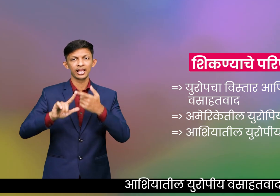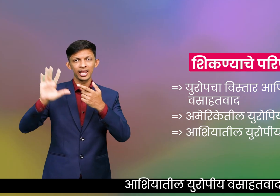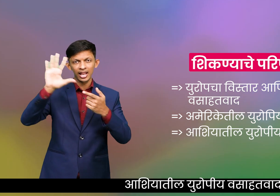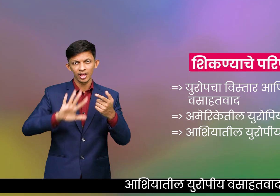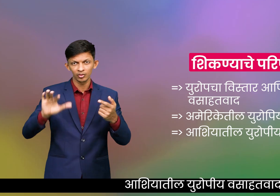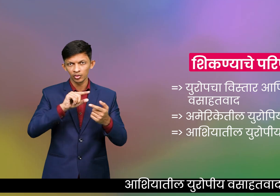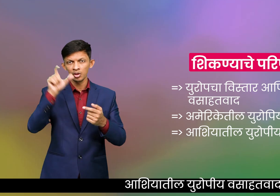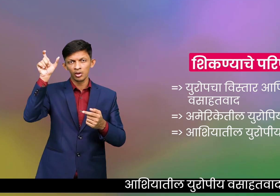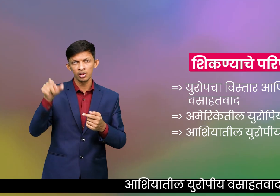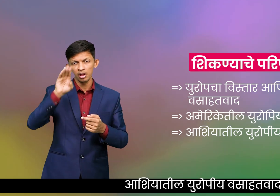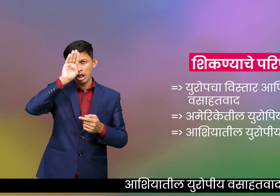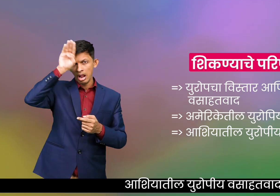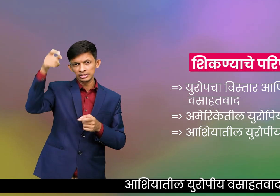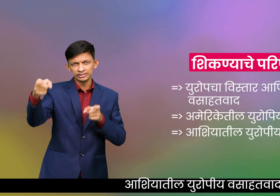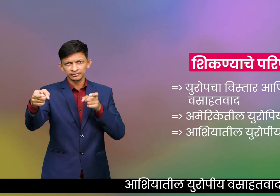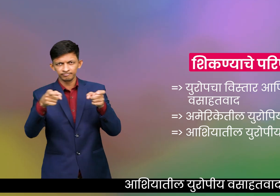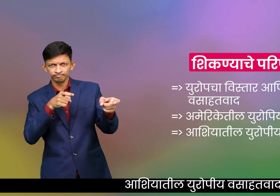आशियातील युरोपीय वसाहतवाद.